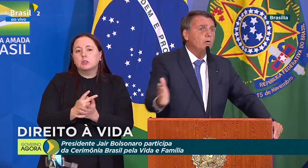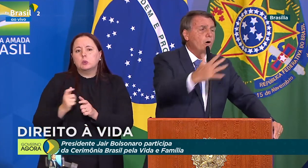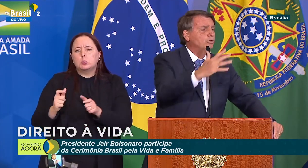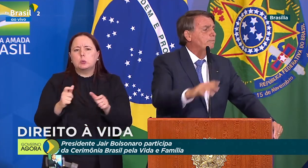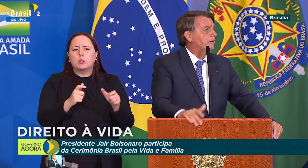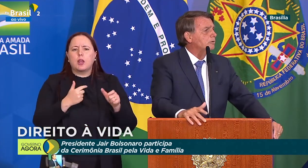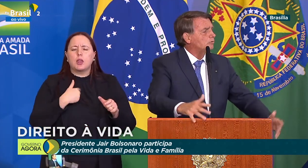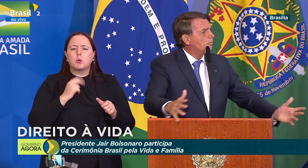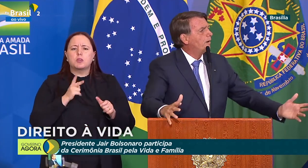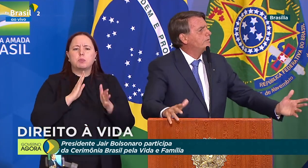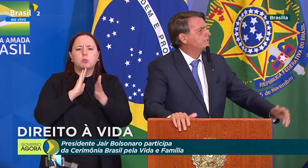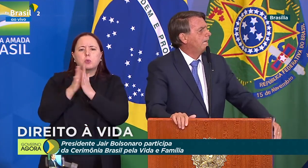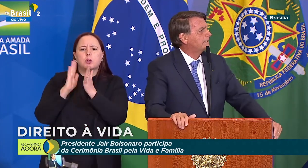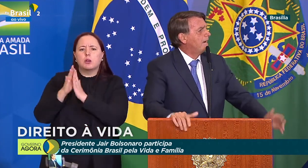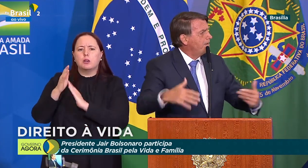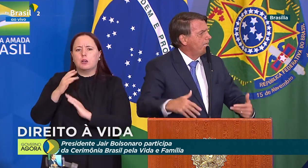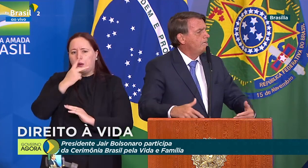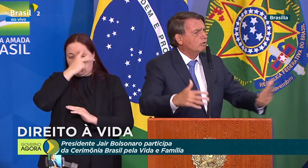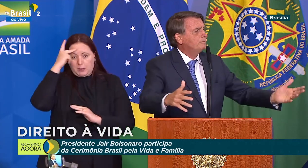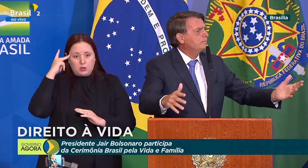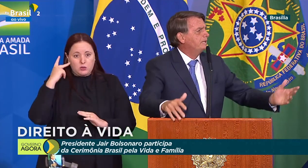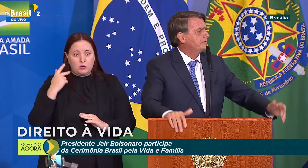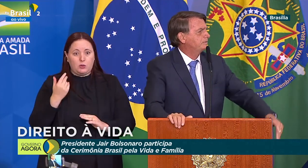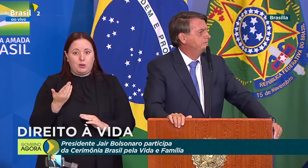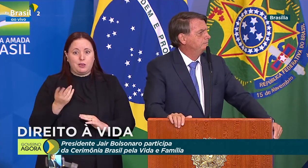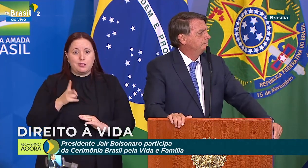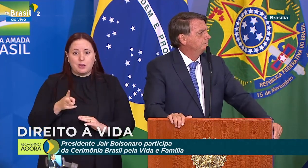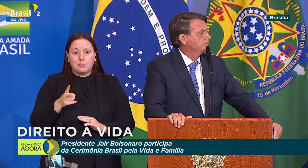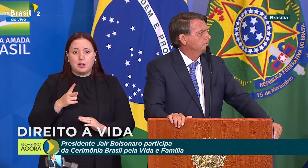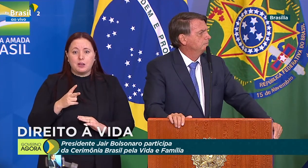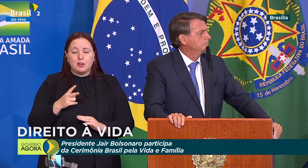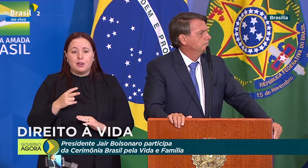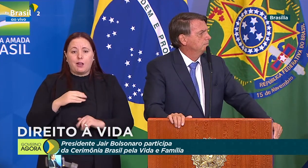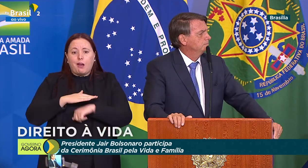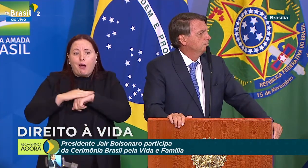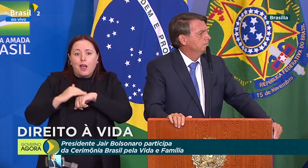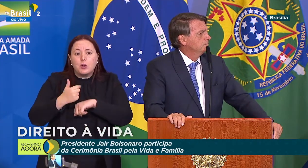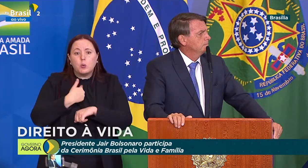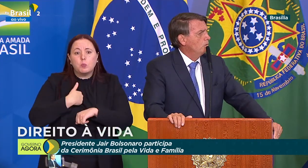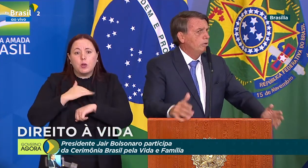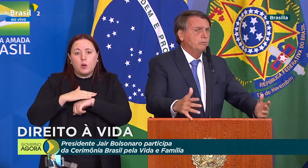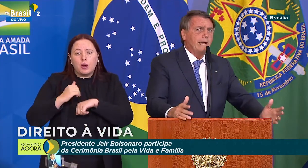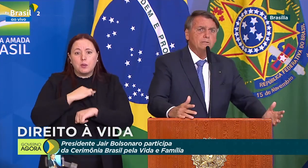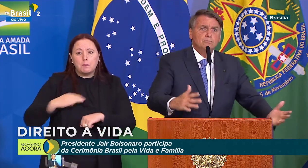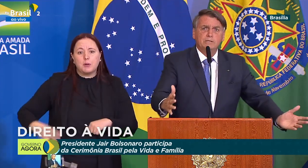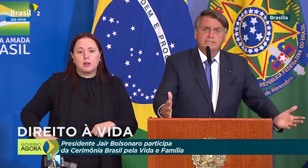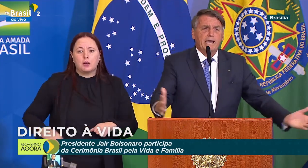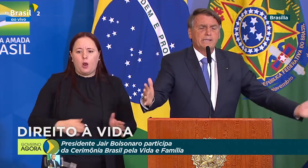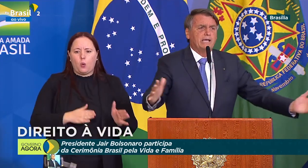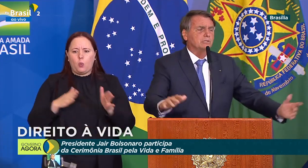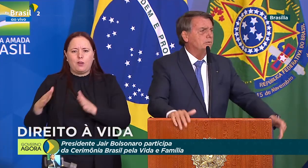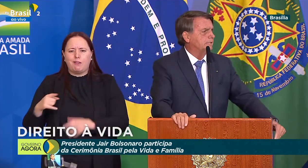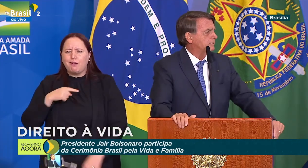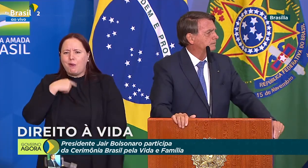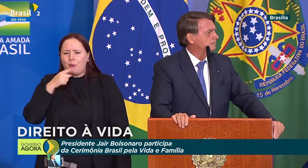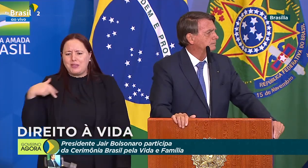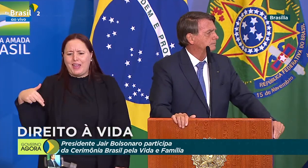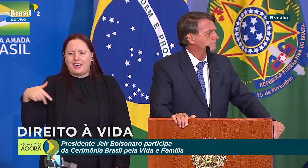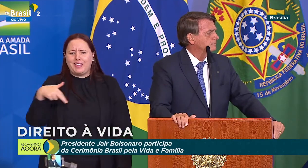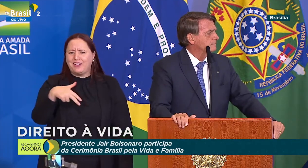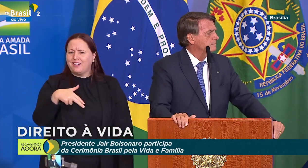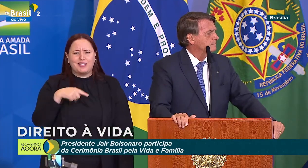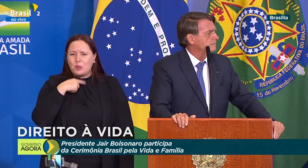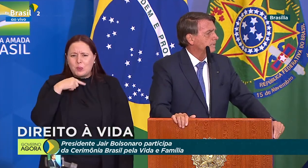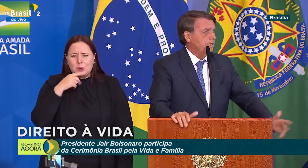mas ao longo do percurso que o povo nos traz para mim que os meus meninos e o outro lado não consegue sair às